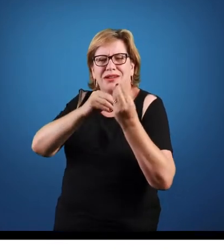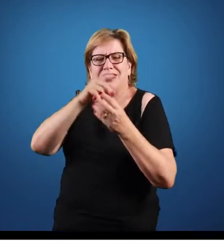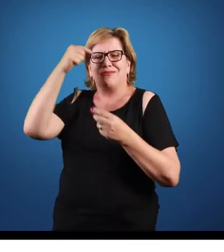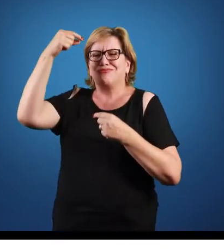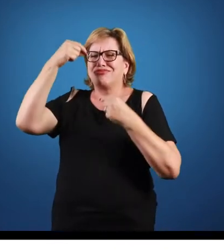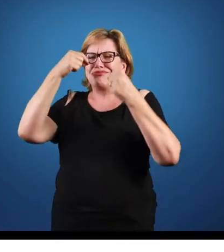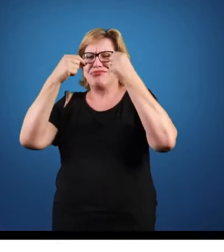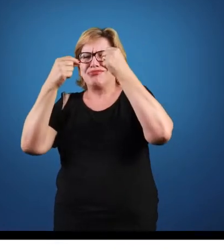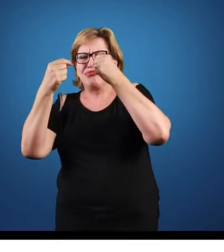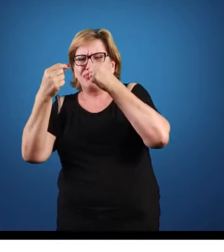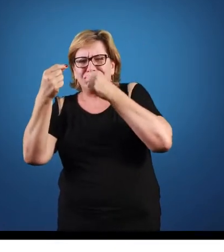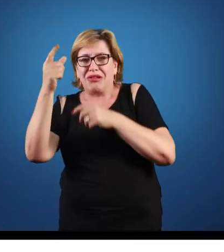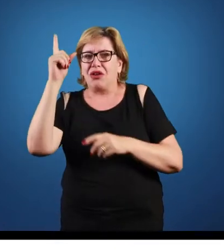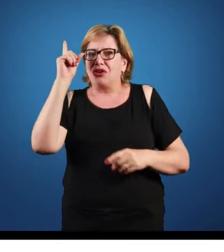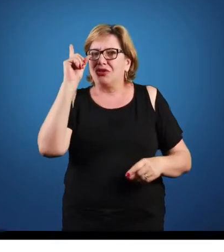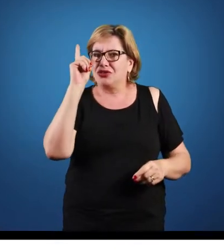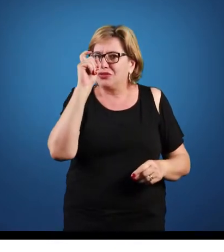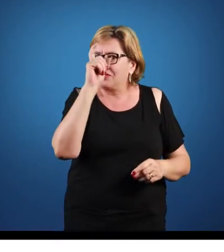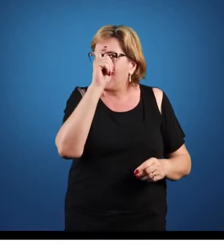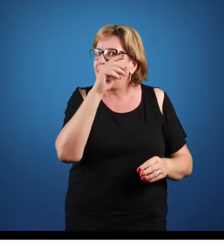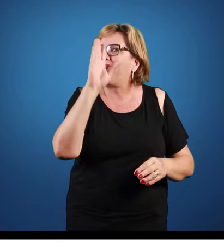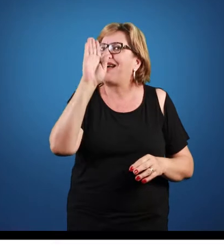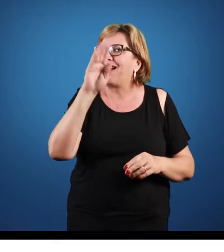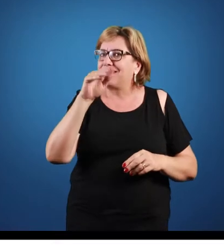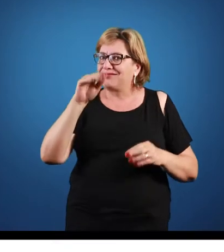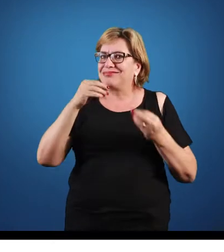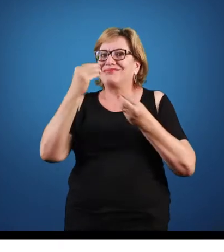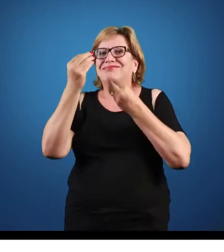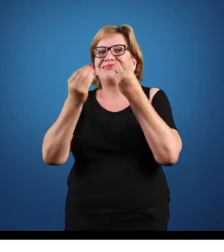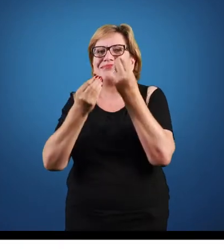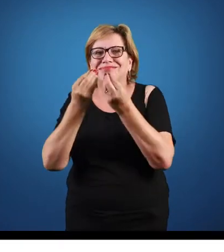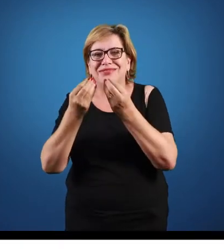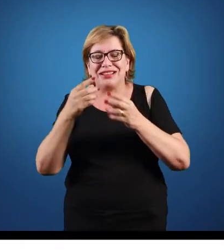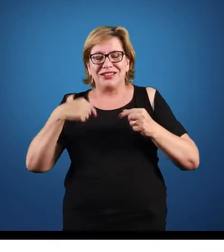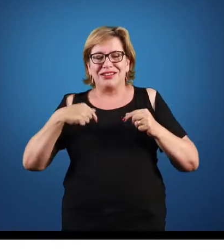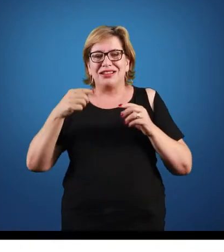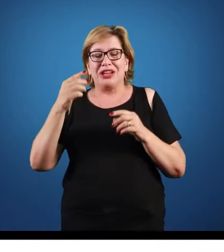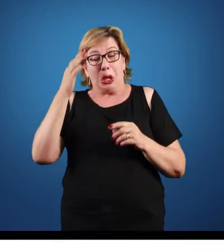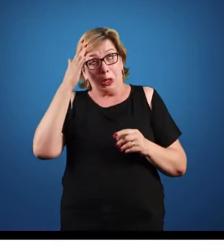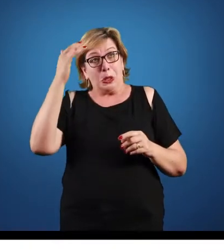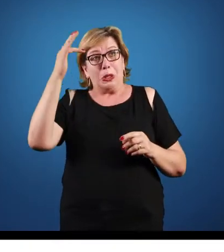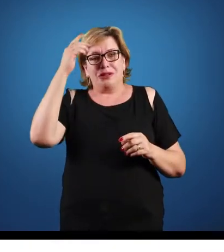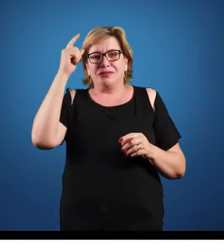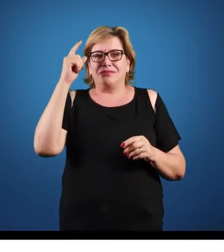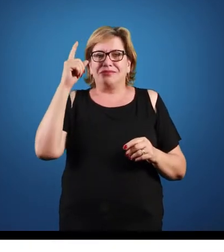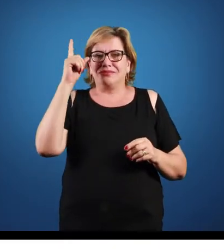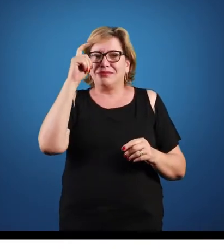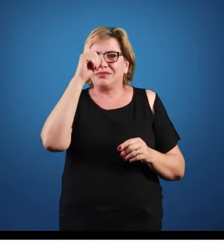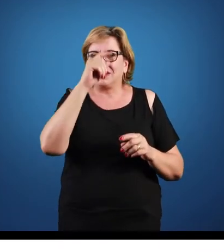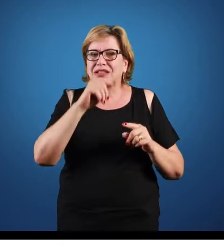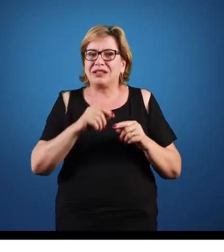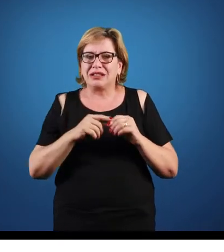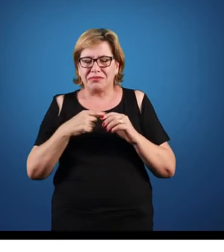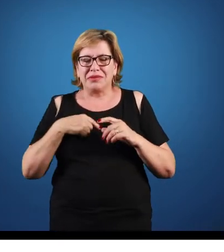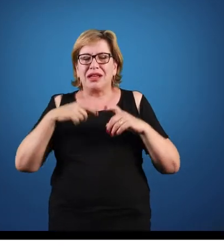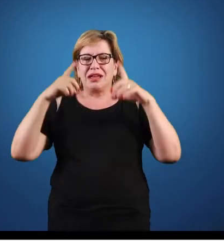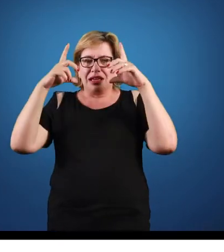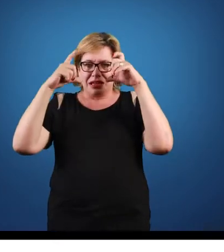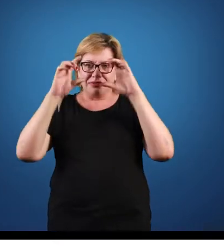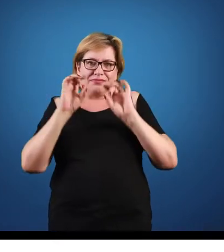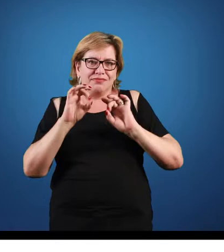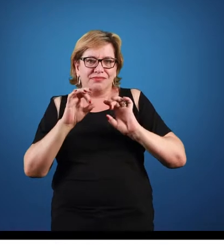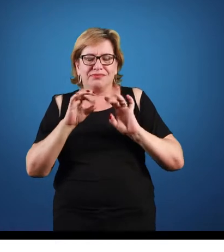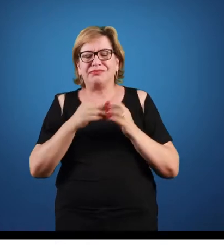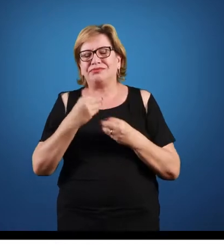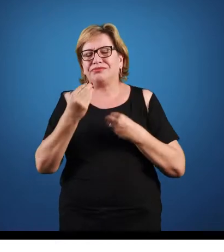bico das galinhas é a própria xuxa ainda assim imagina a dificuldade e são câmeras especiais enfim então a gente tem a fuga das